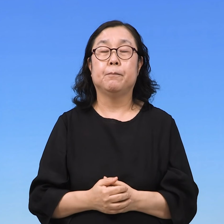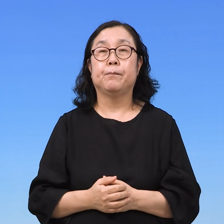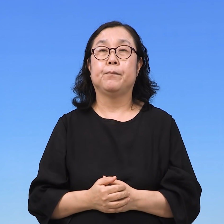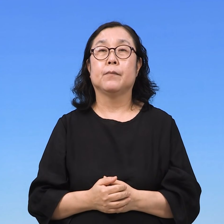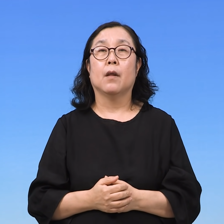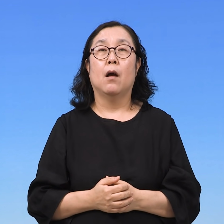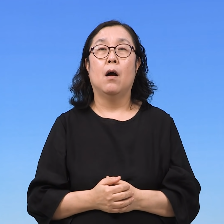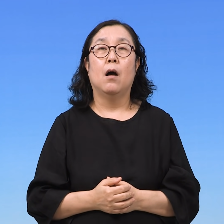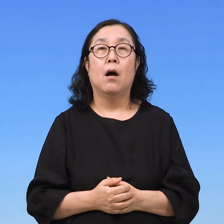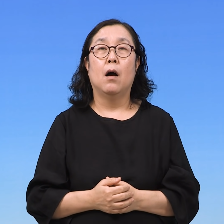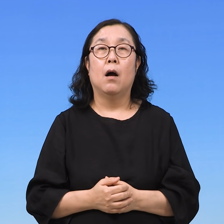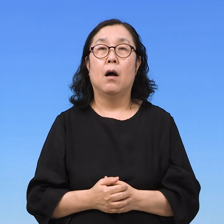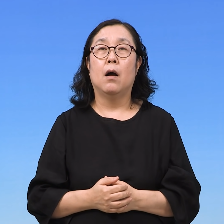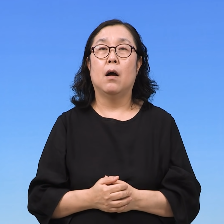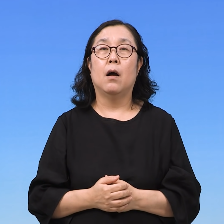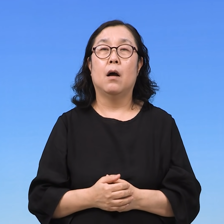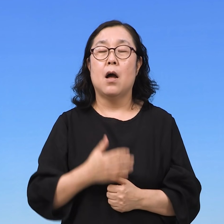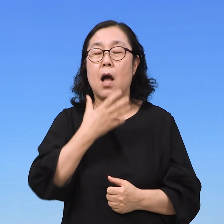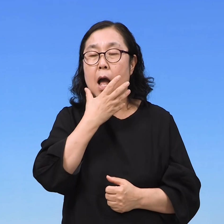아닙니까?